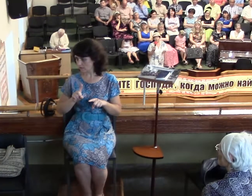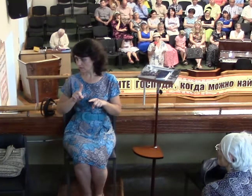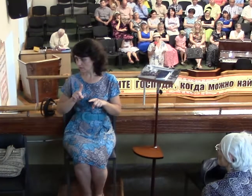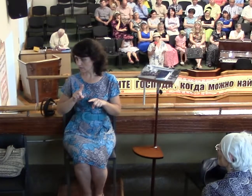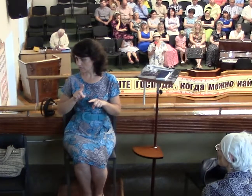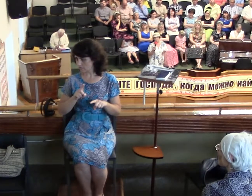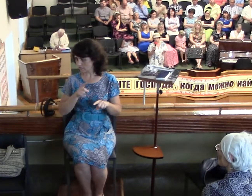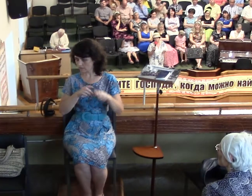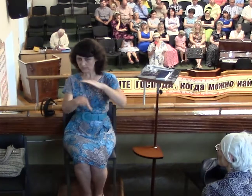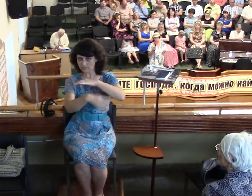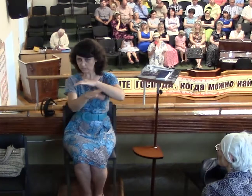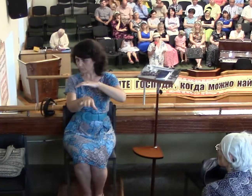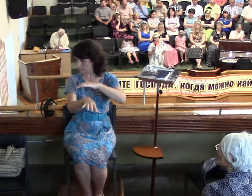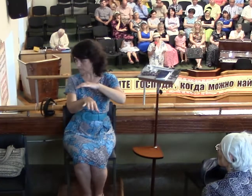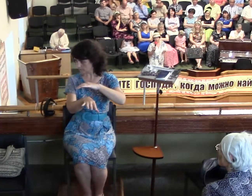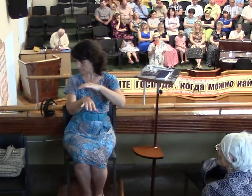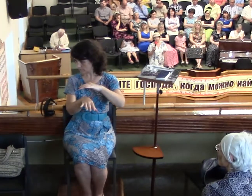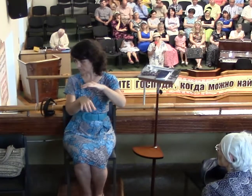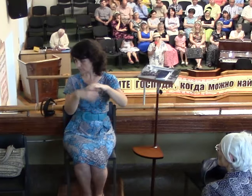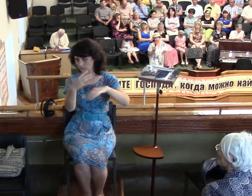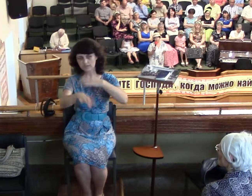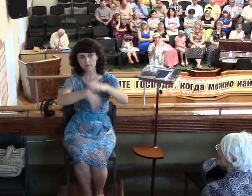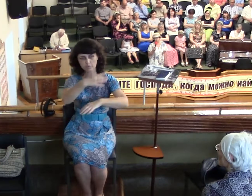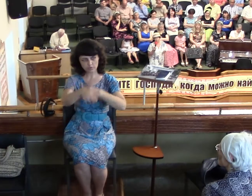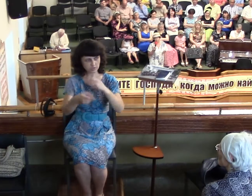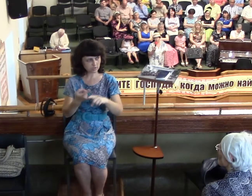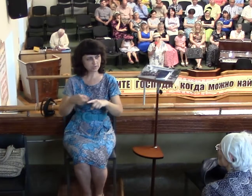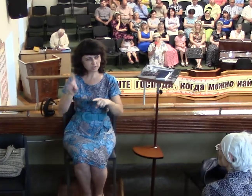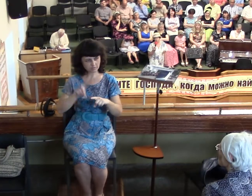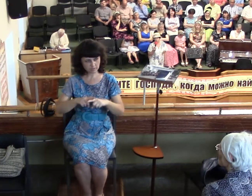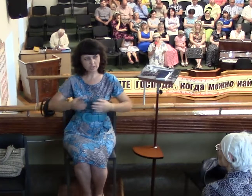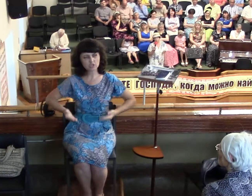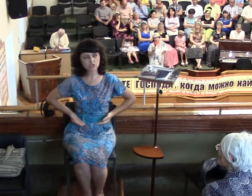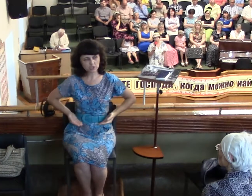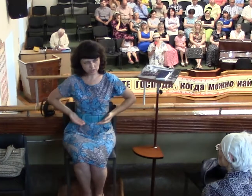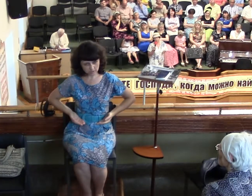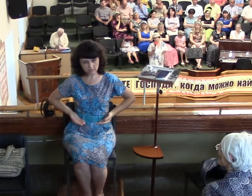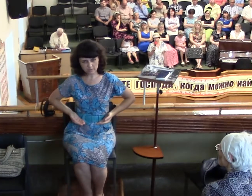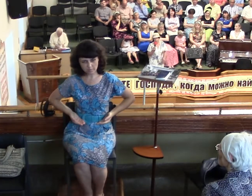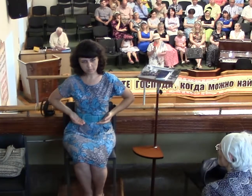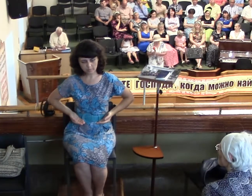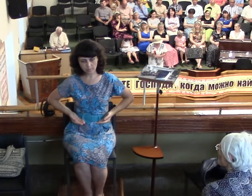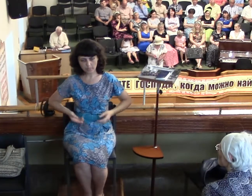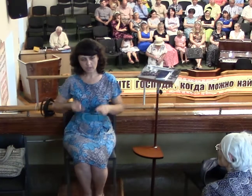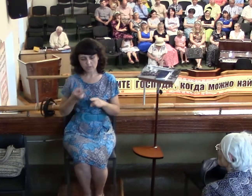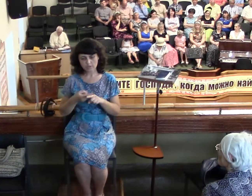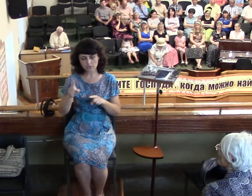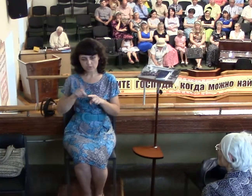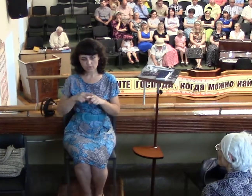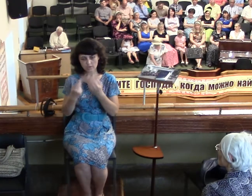вам хождению по духу научиться. Читайте Библию, живого Бога речь. Аминь.